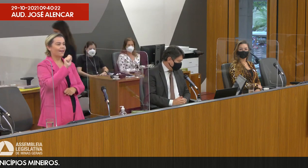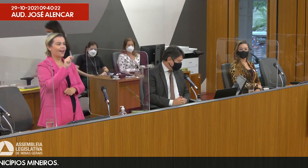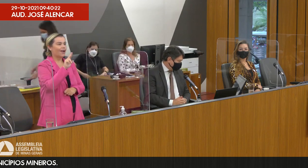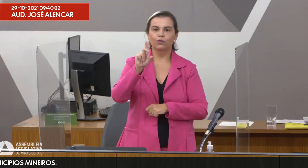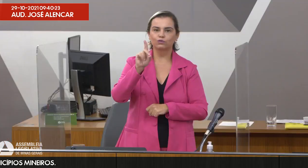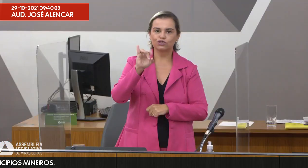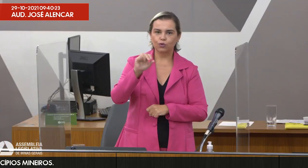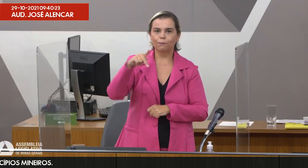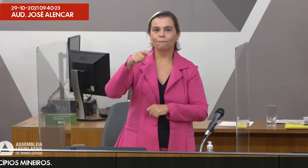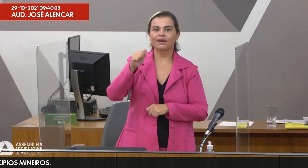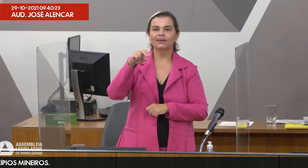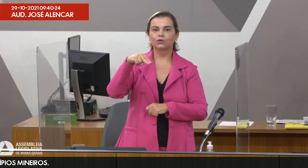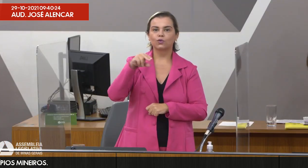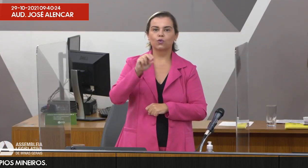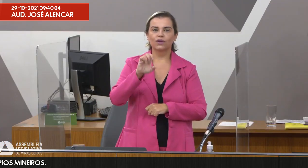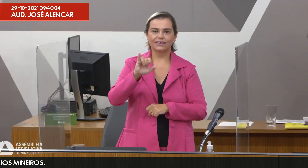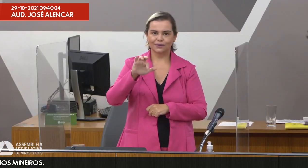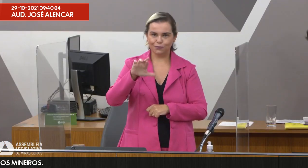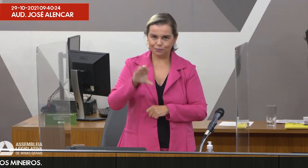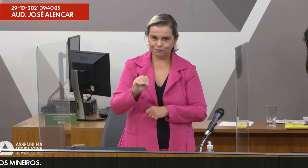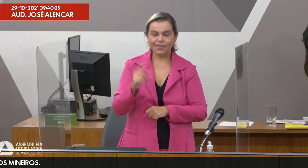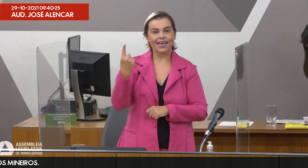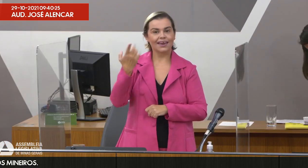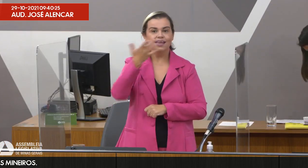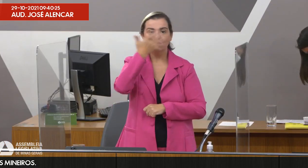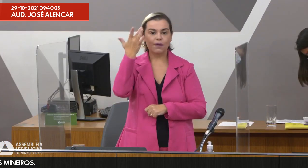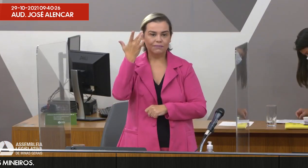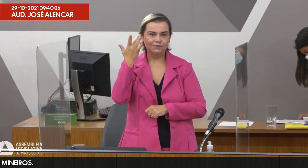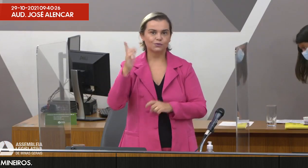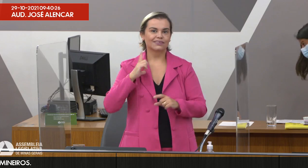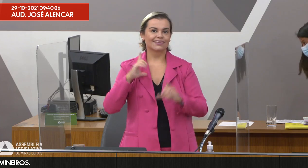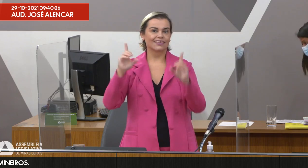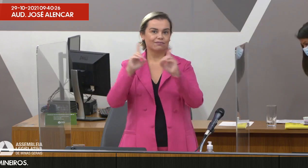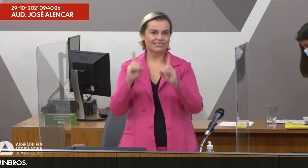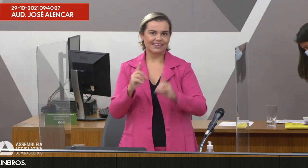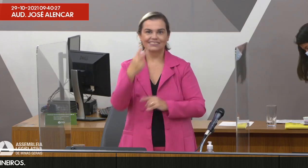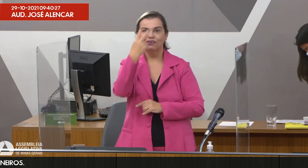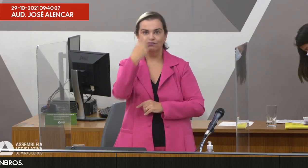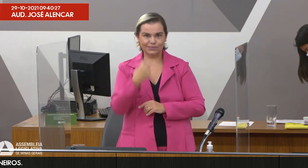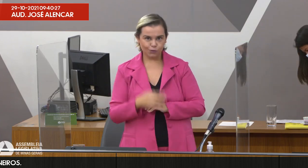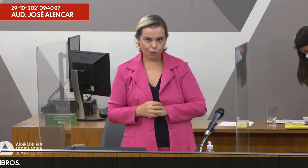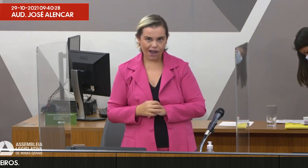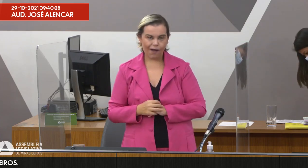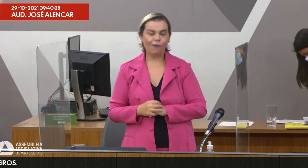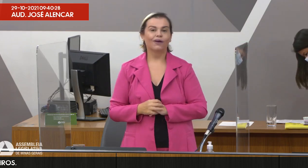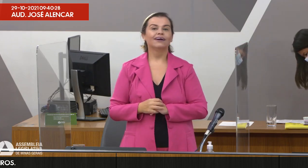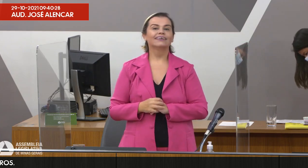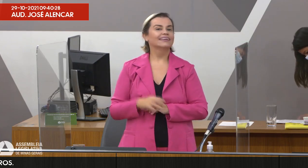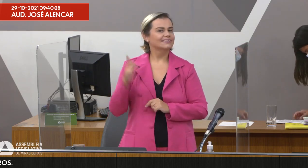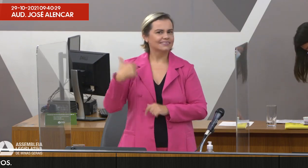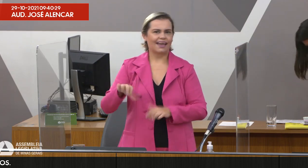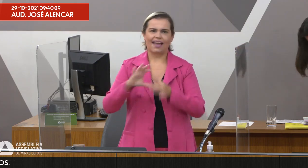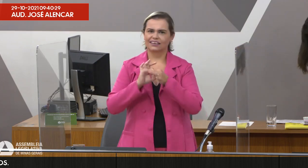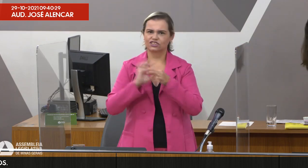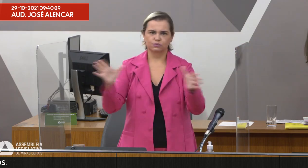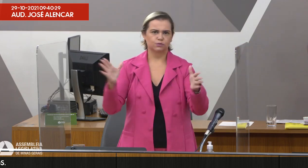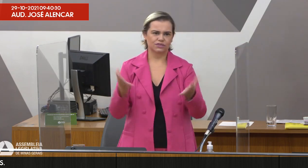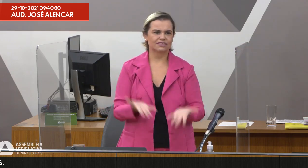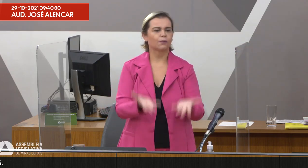abertas. Anunciar também que nós temos um novo secretário nacional, Dr. Cláudio Panueiro. É uma pessoa com